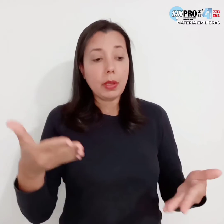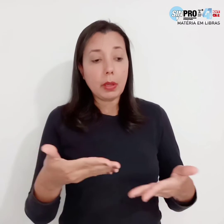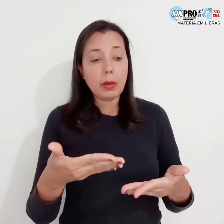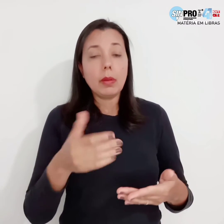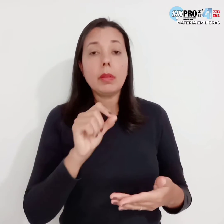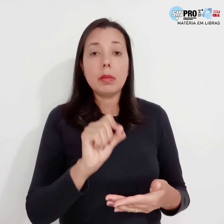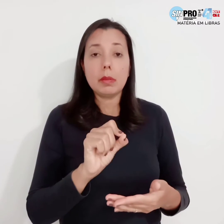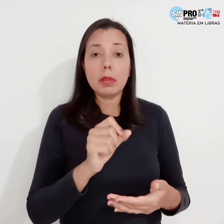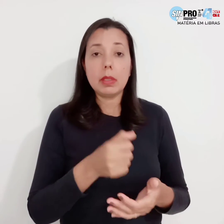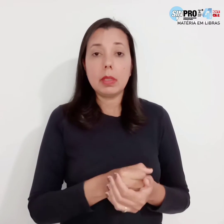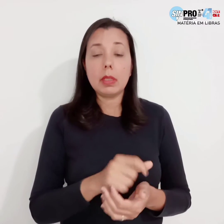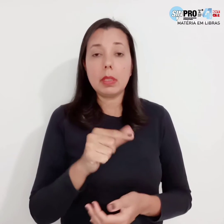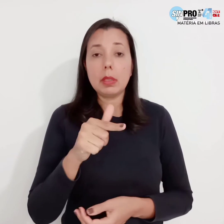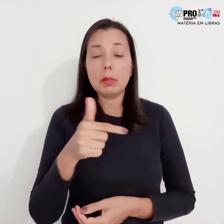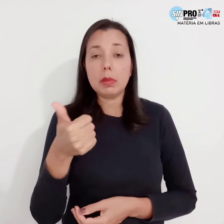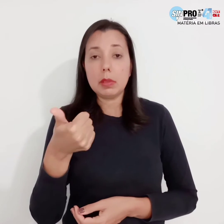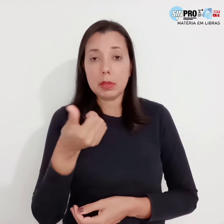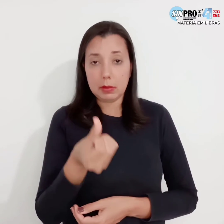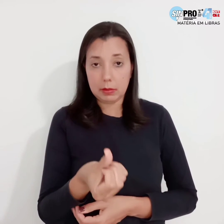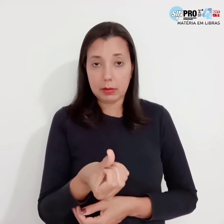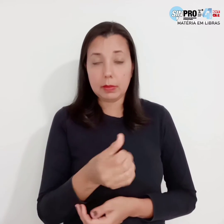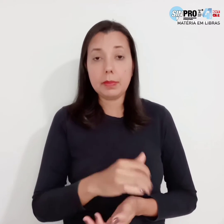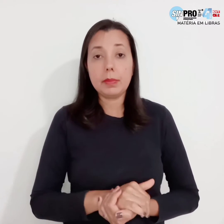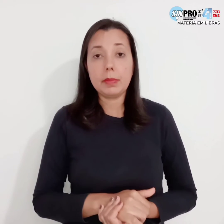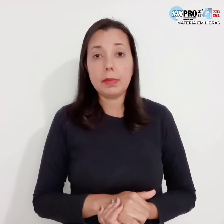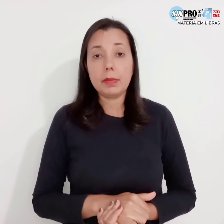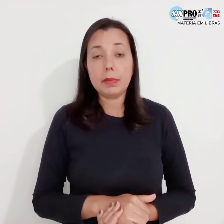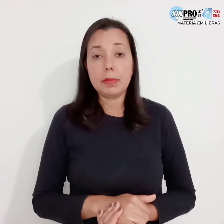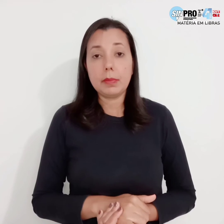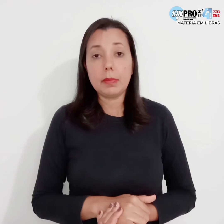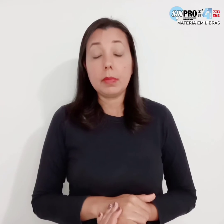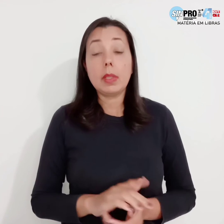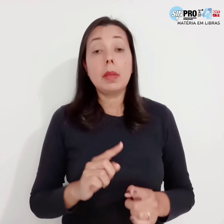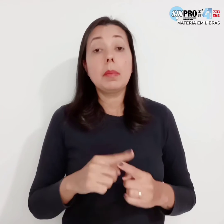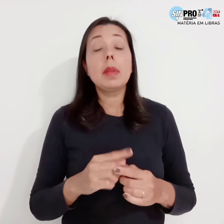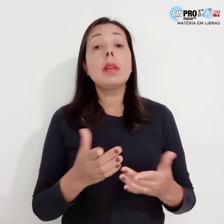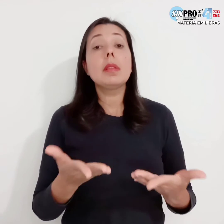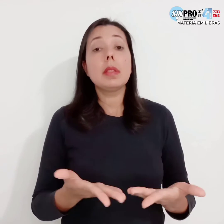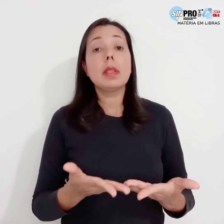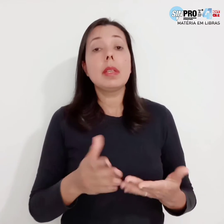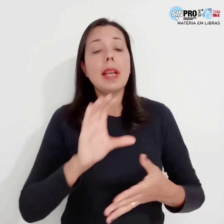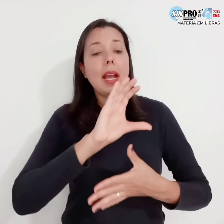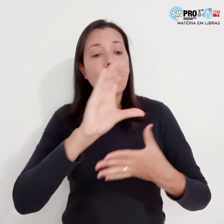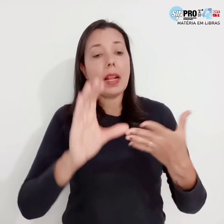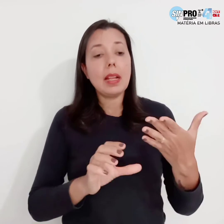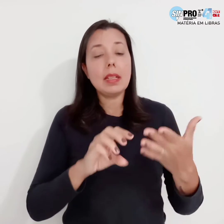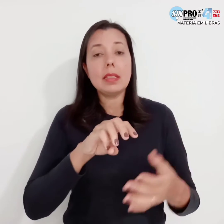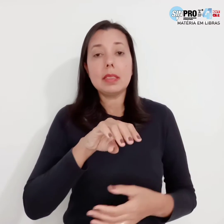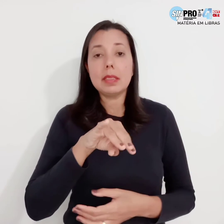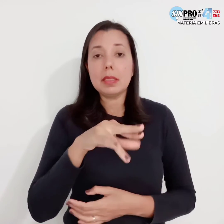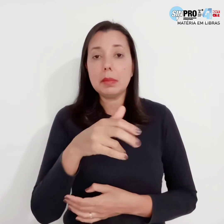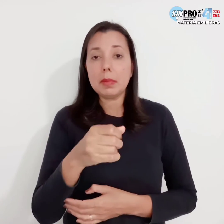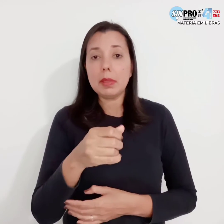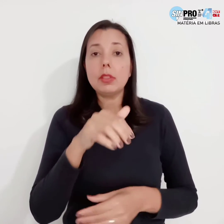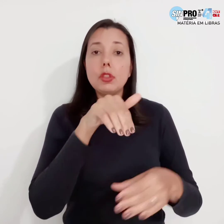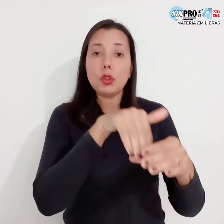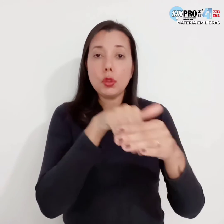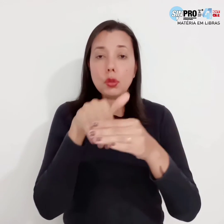ele em 2016. Enquanto a classe média, que votou